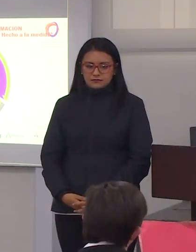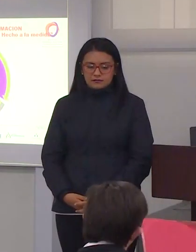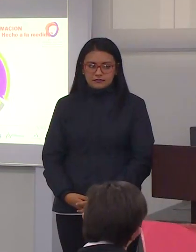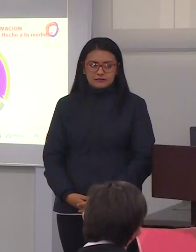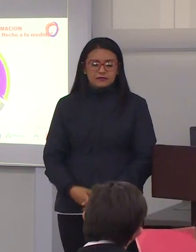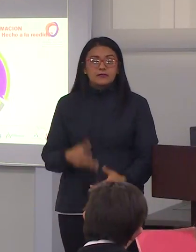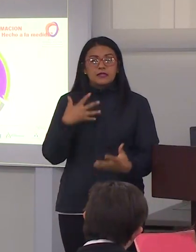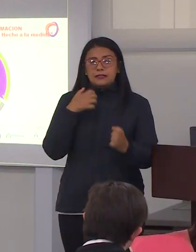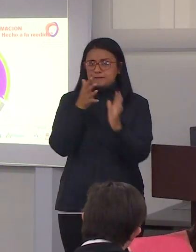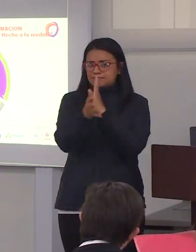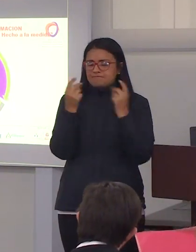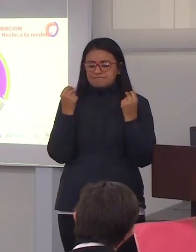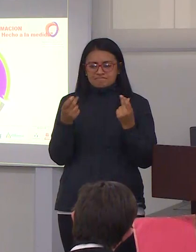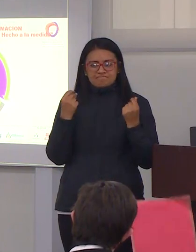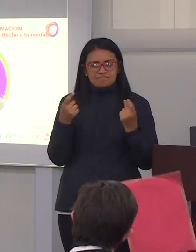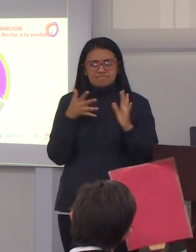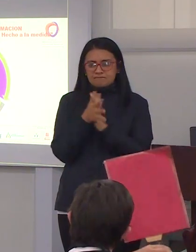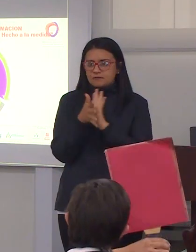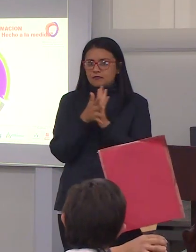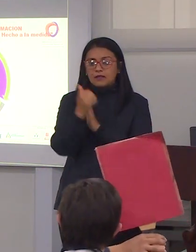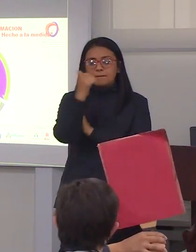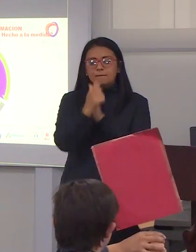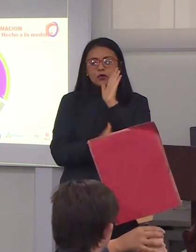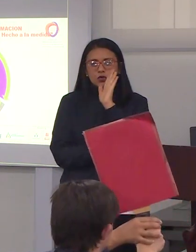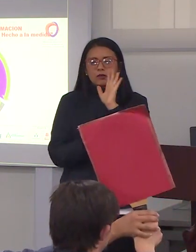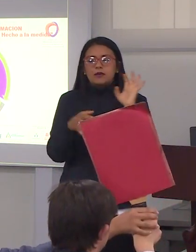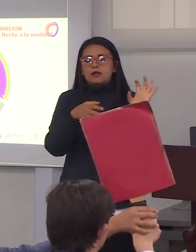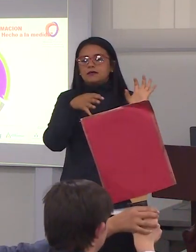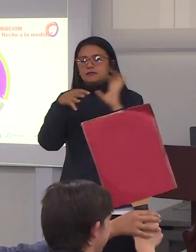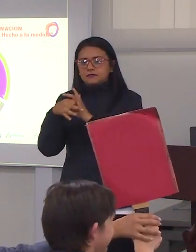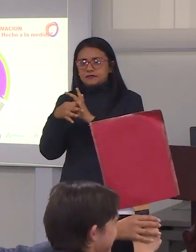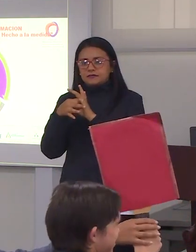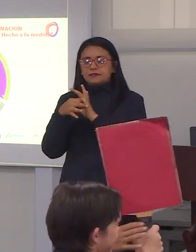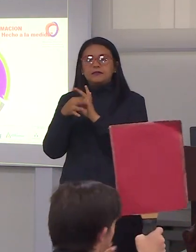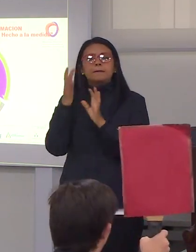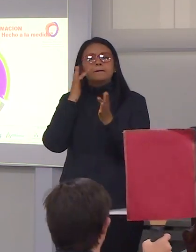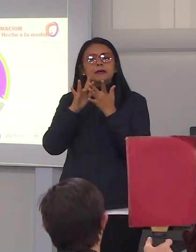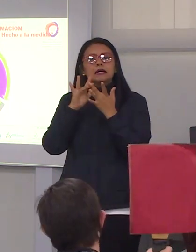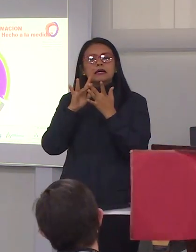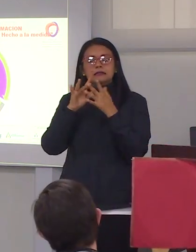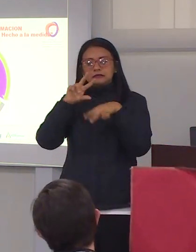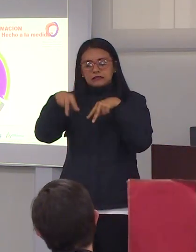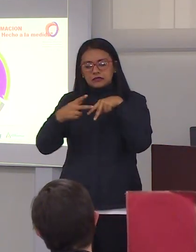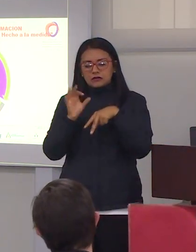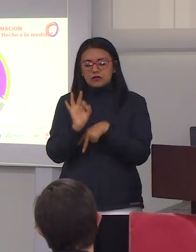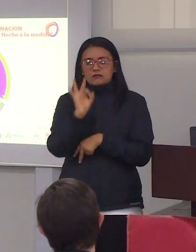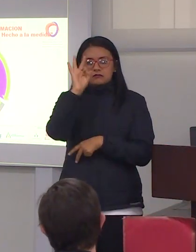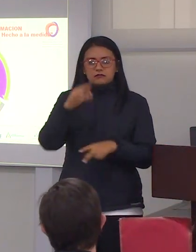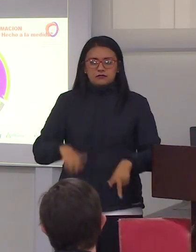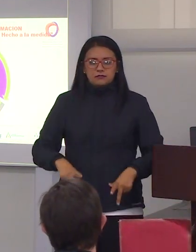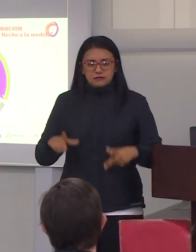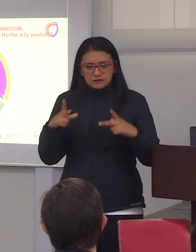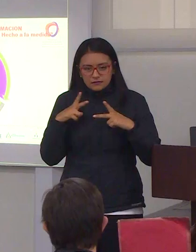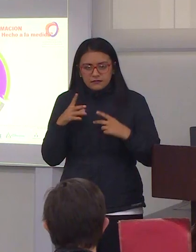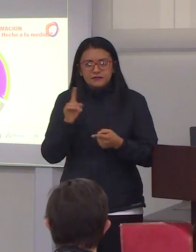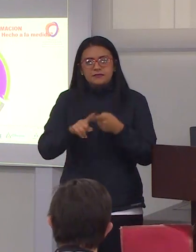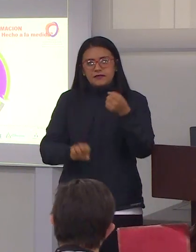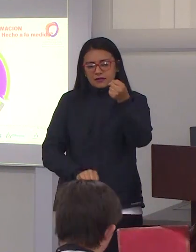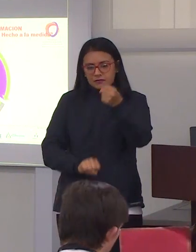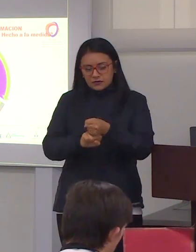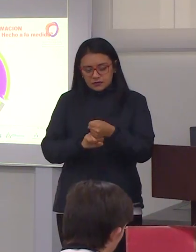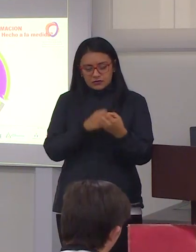Quiero contarles rápidamente entonces, nuestro programa se articula desde una perspectiva de dimensiones de calidad de vida, apoyos